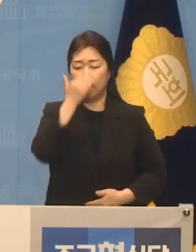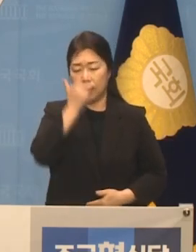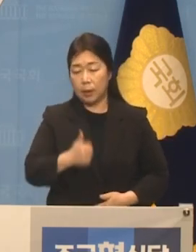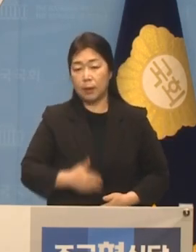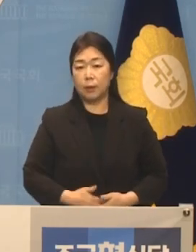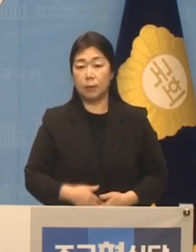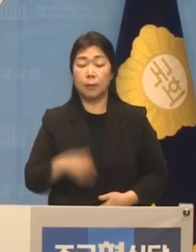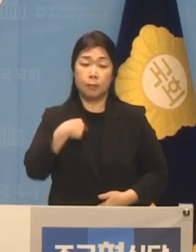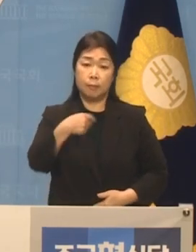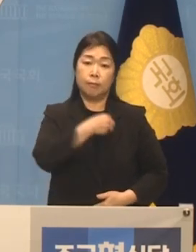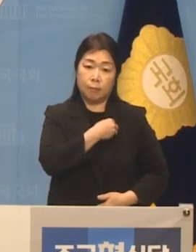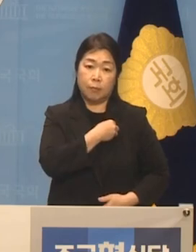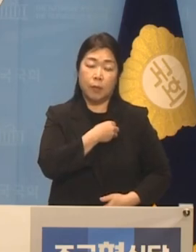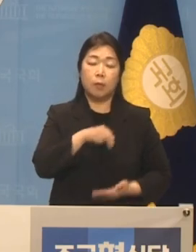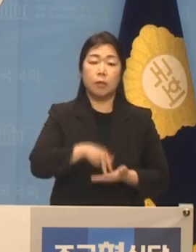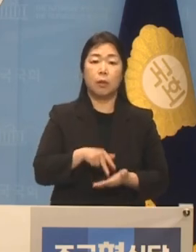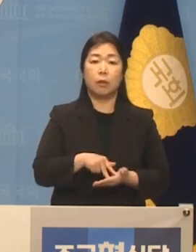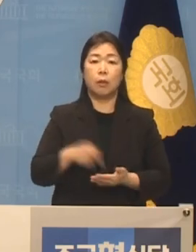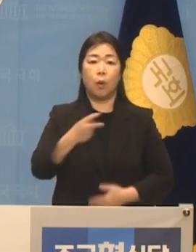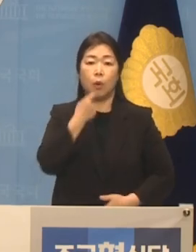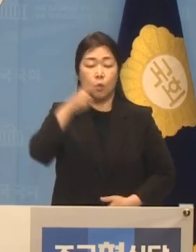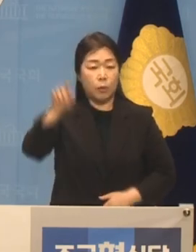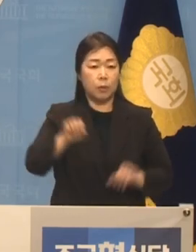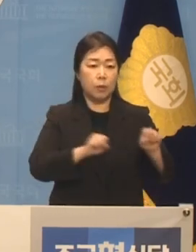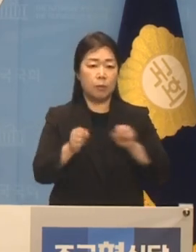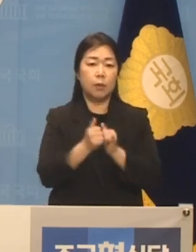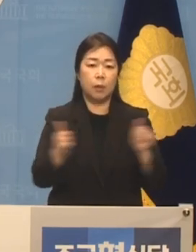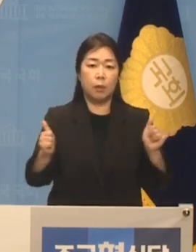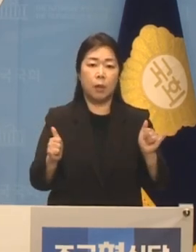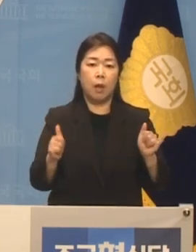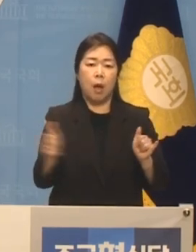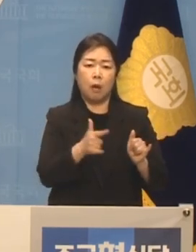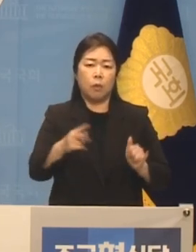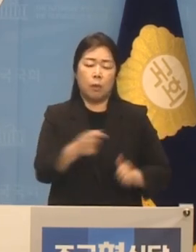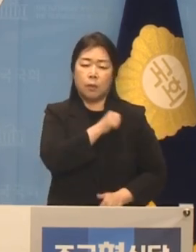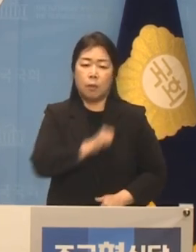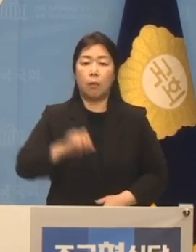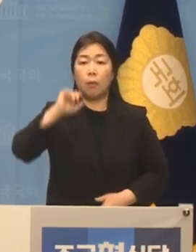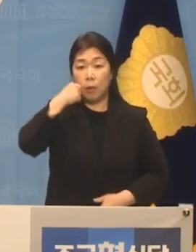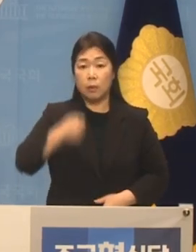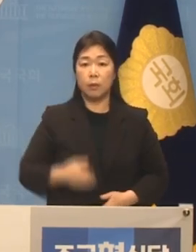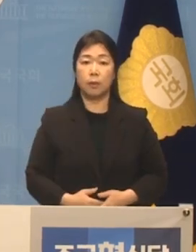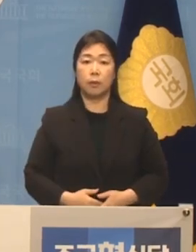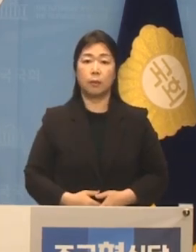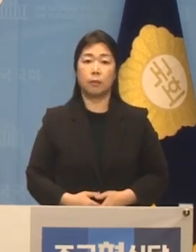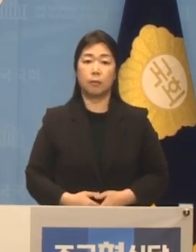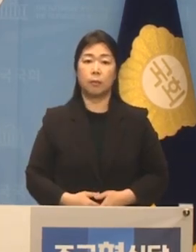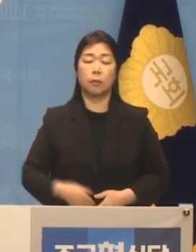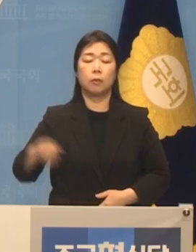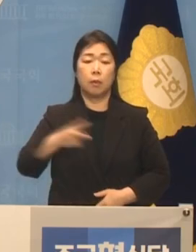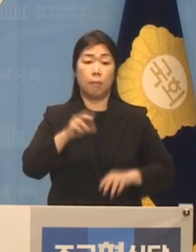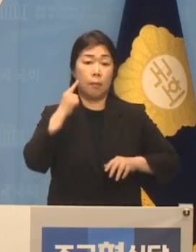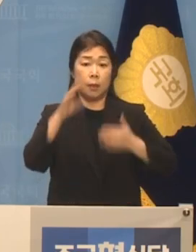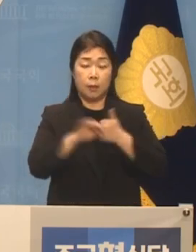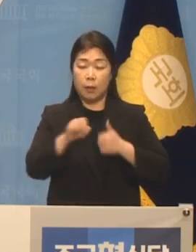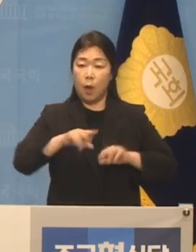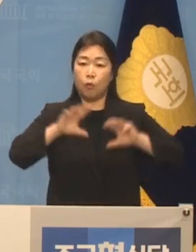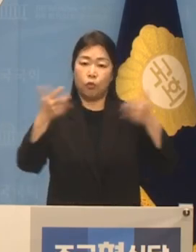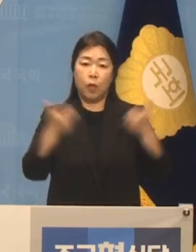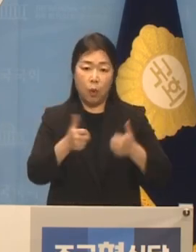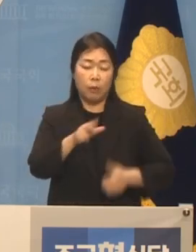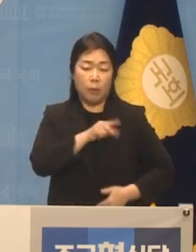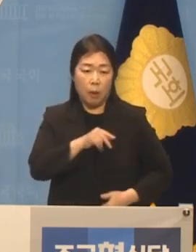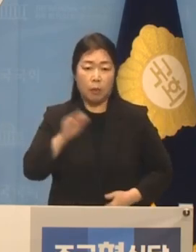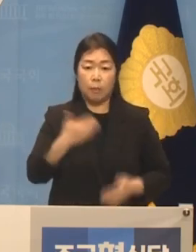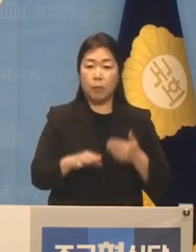촛불 시민인 저는 단 하루도 너무 깁니다. 그것에 못지않게 국회의원이 되면 저는 부동산